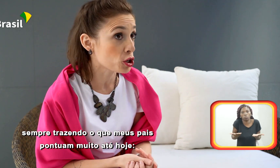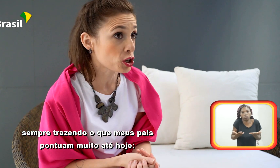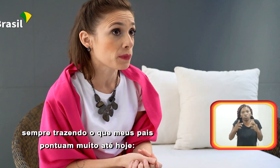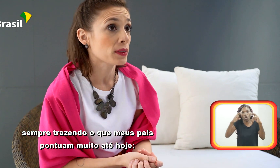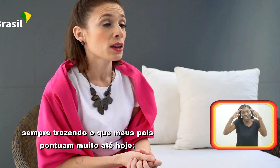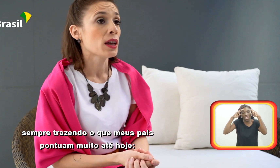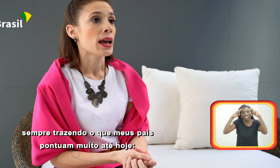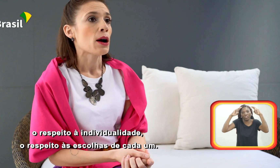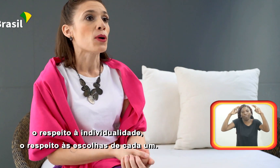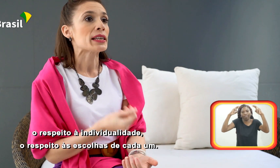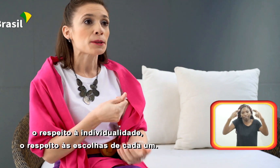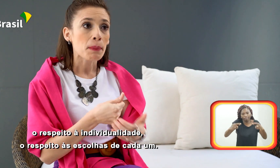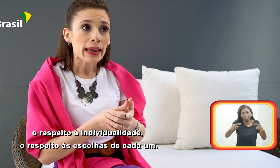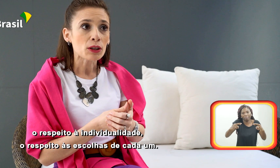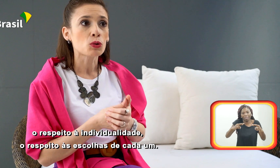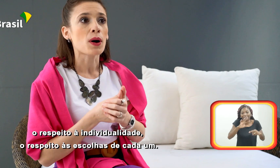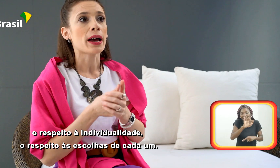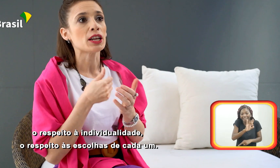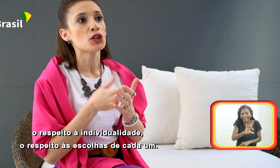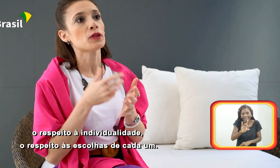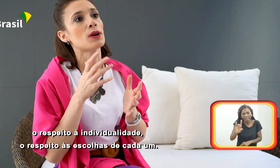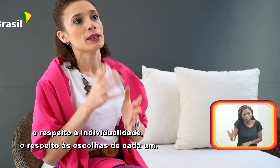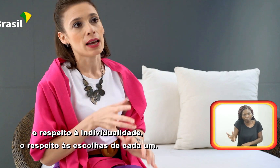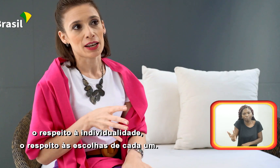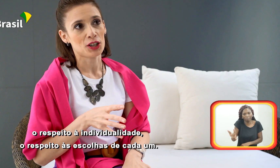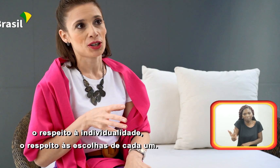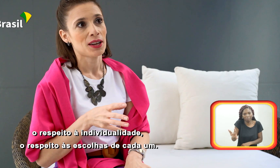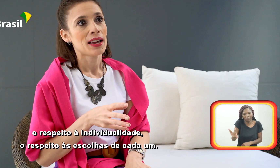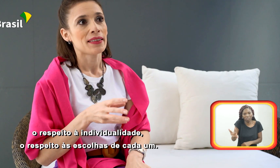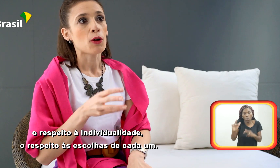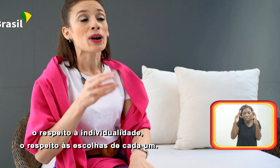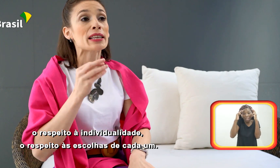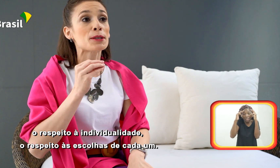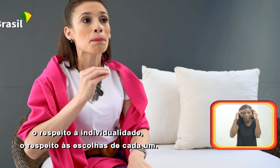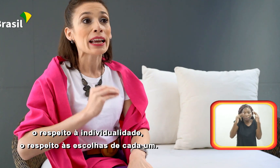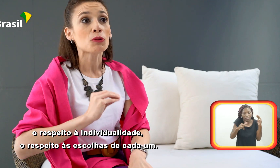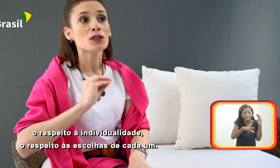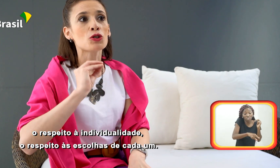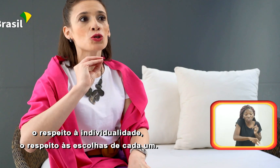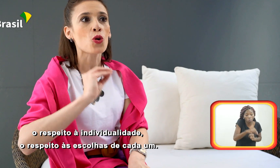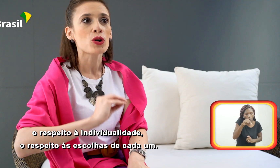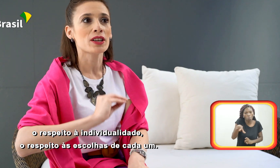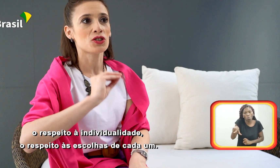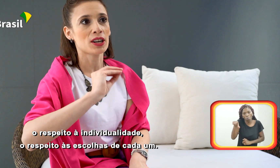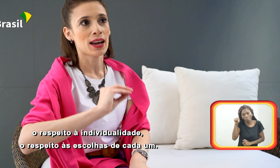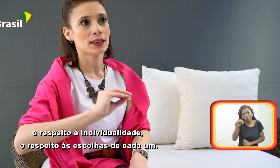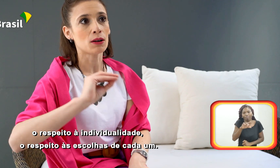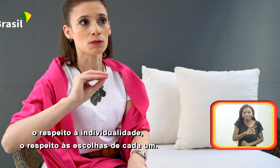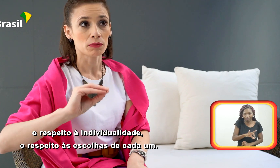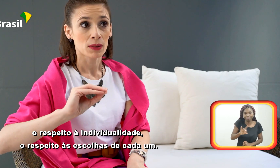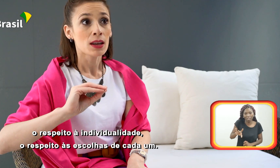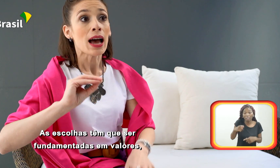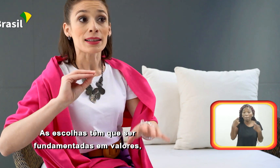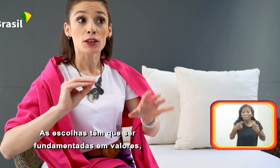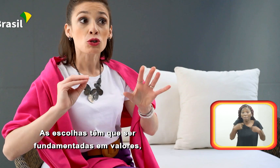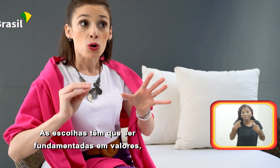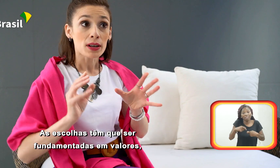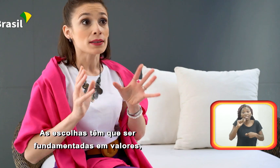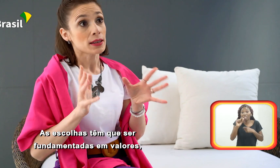hoje: o respeito à individualidade, né? O respeito às escolhas de cada um. As escolhas têm que